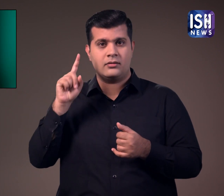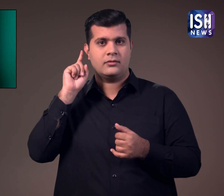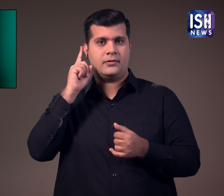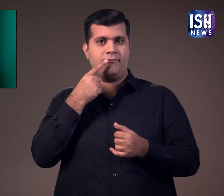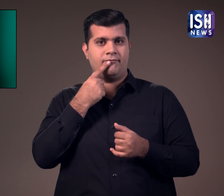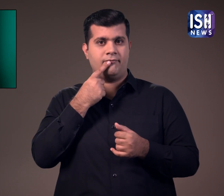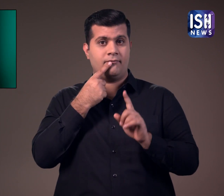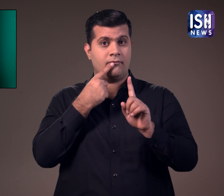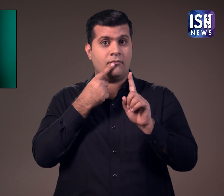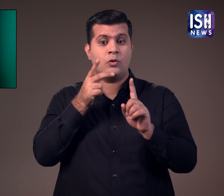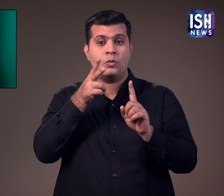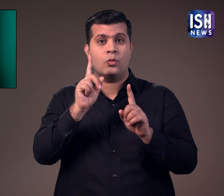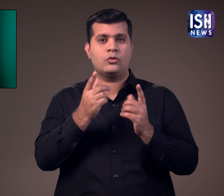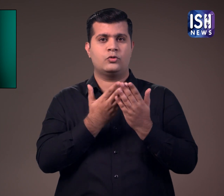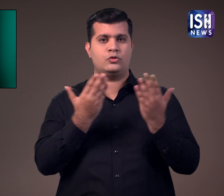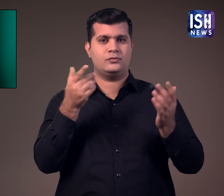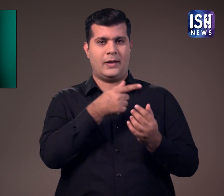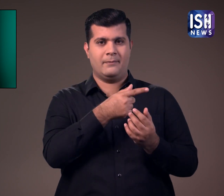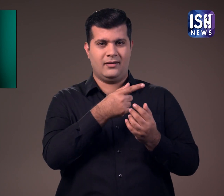हिंदुस्तान टाइम्स के अनुसार राहुल डेफ है